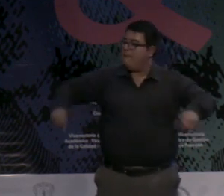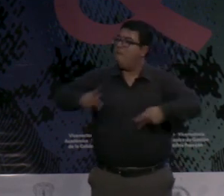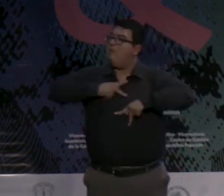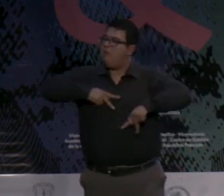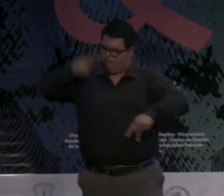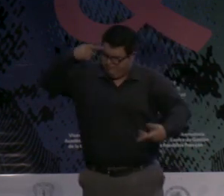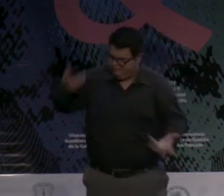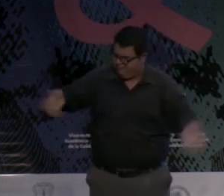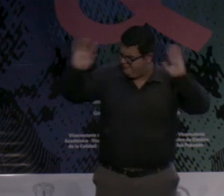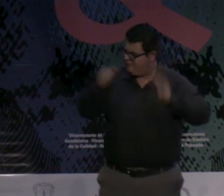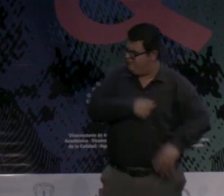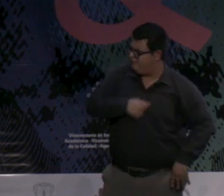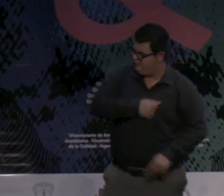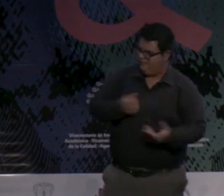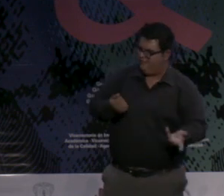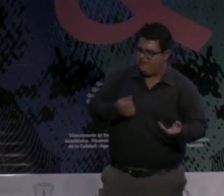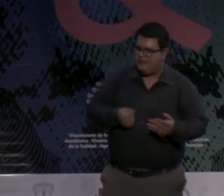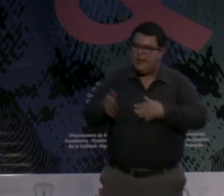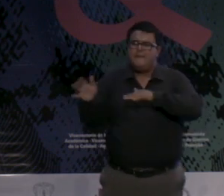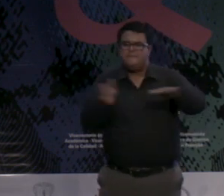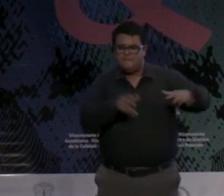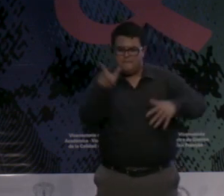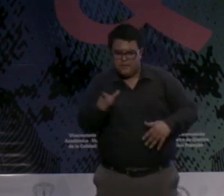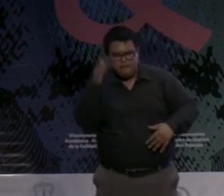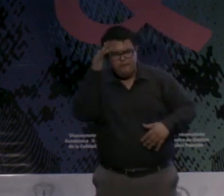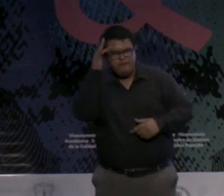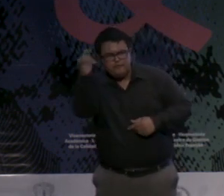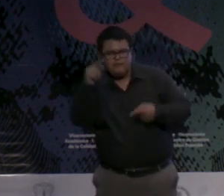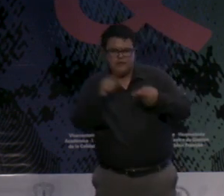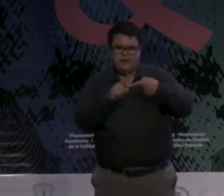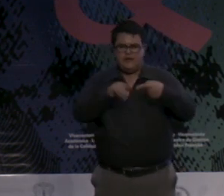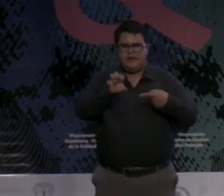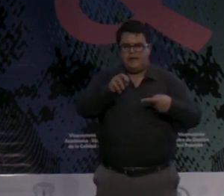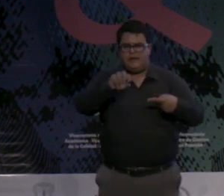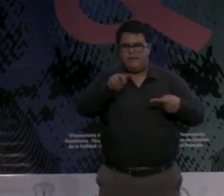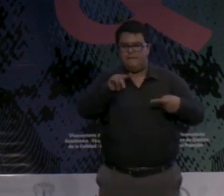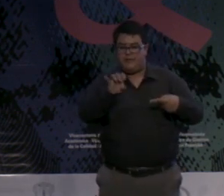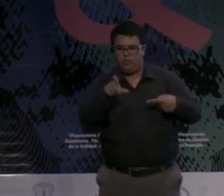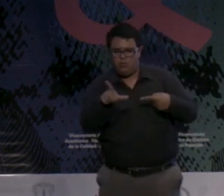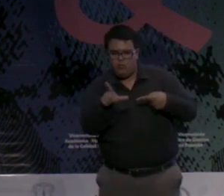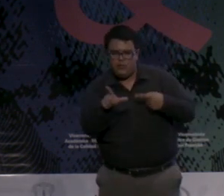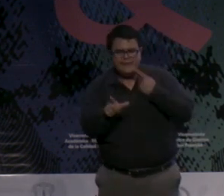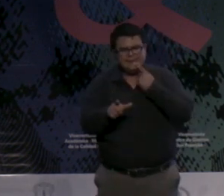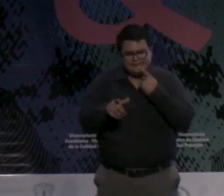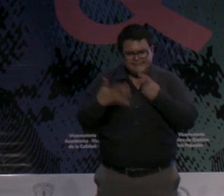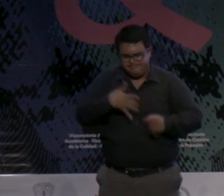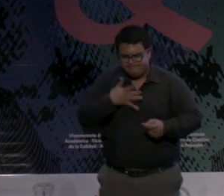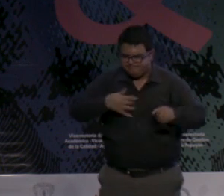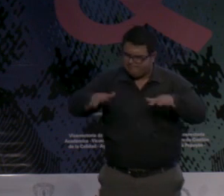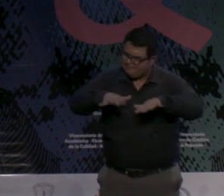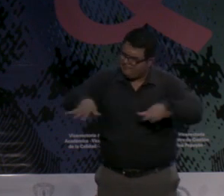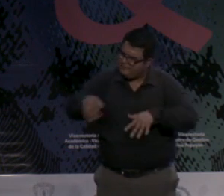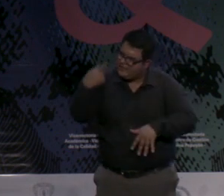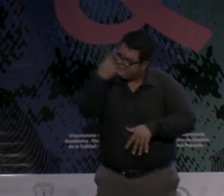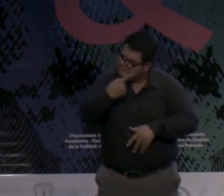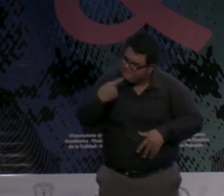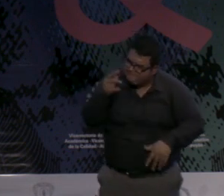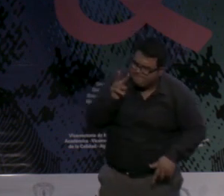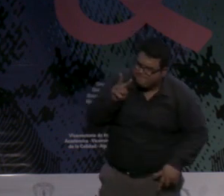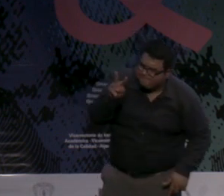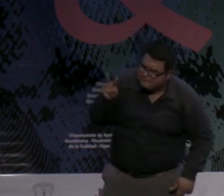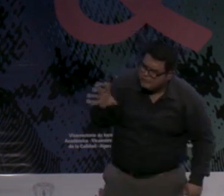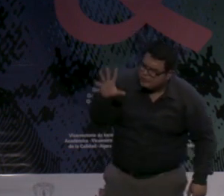era que ellos están usurpando el uso legítimo del espacio por aquellos que tienen derecho porque sí lo han pagado. Y nos encontramos